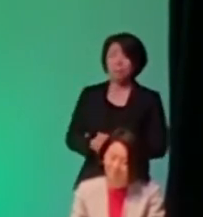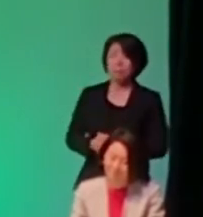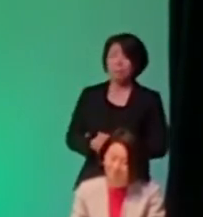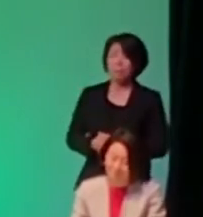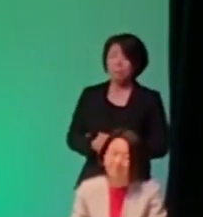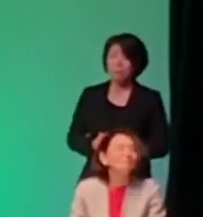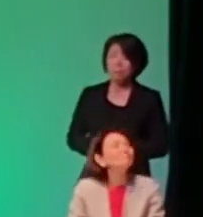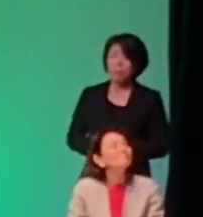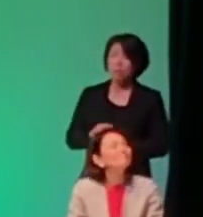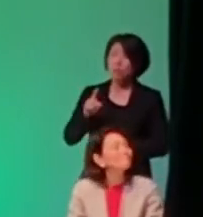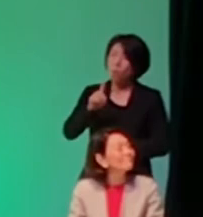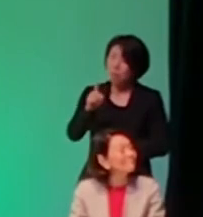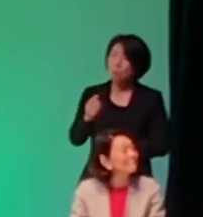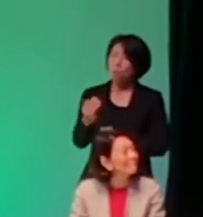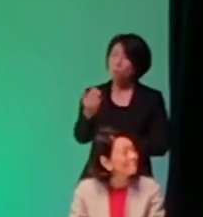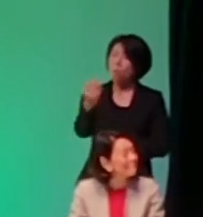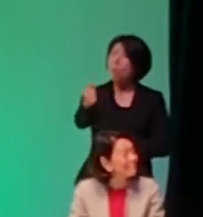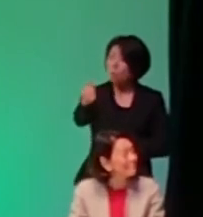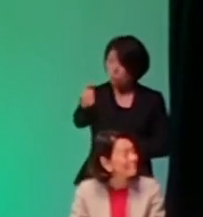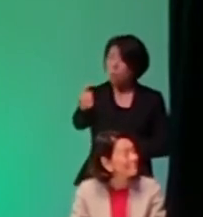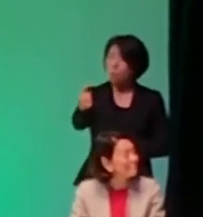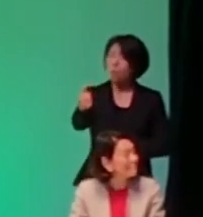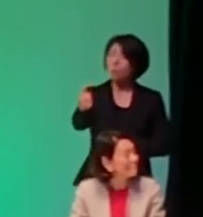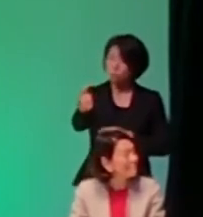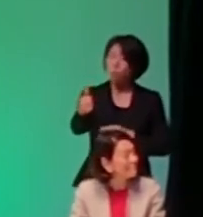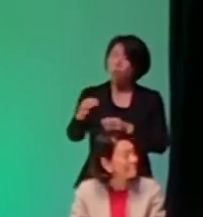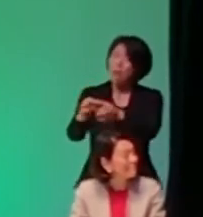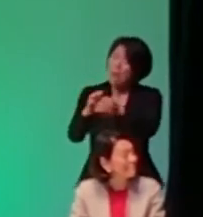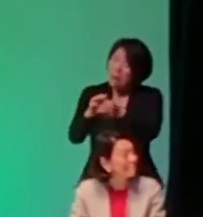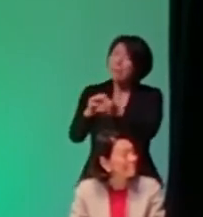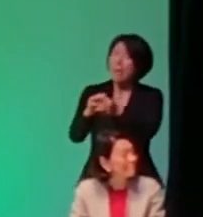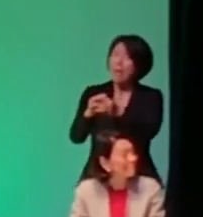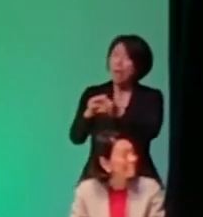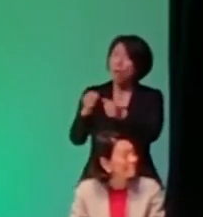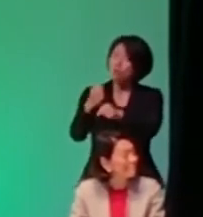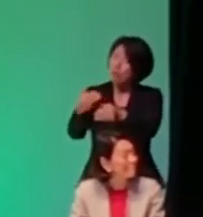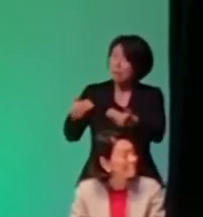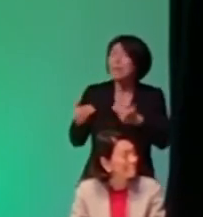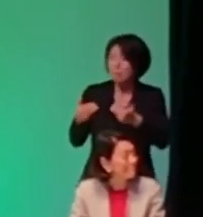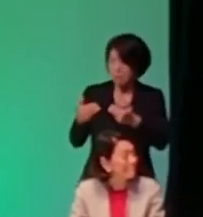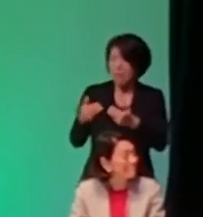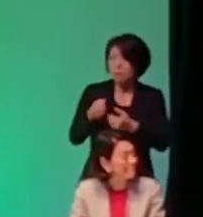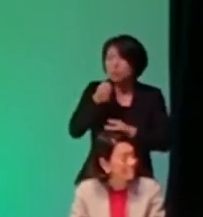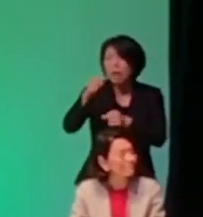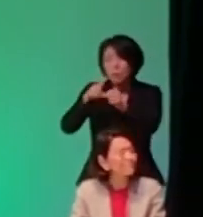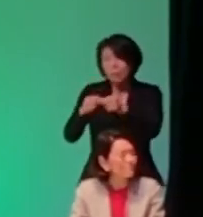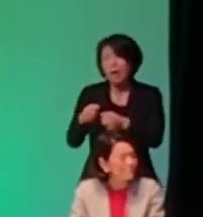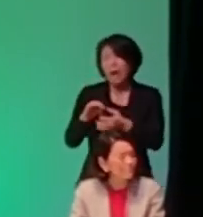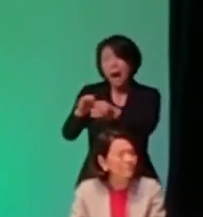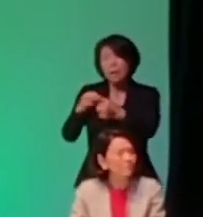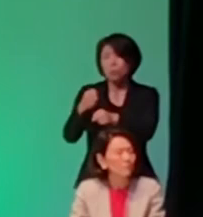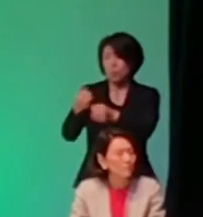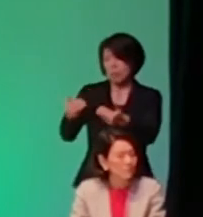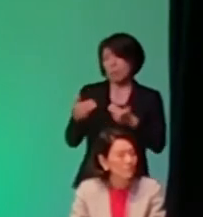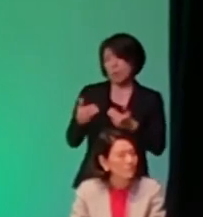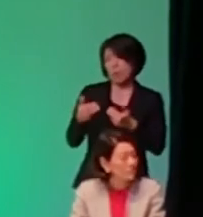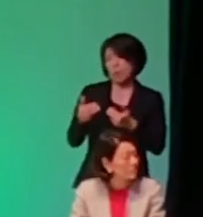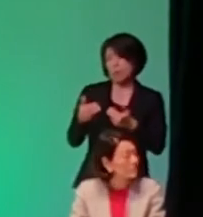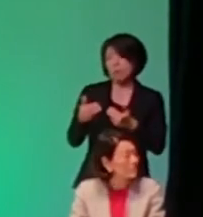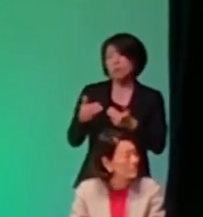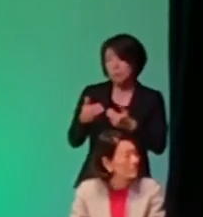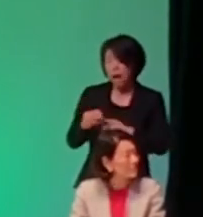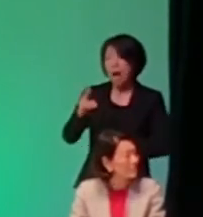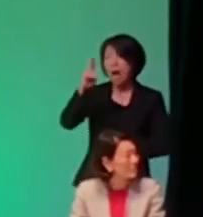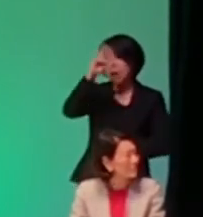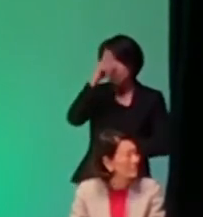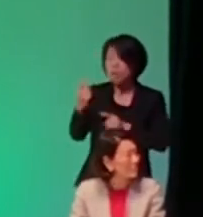てもこの取材相手の人とは関係を築いておきたいということがやっぱりあるわけですね。それでじゃあお昼に